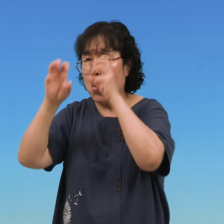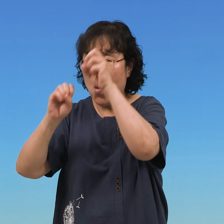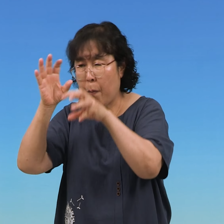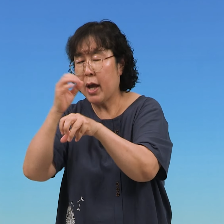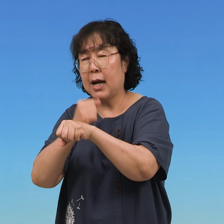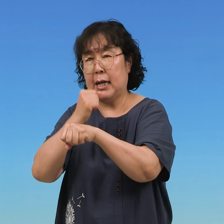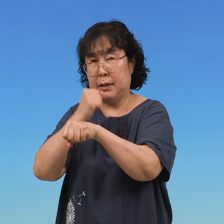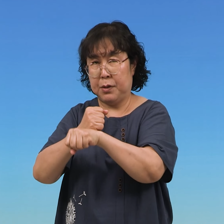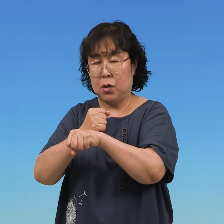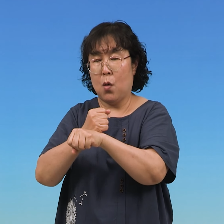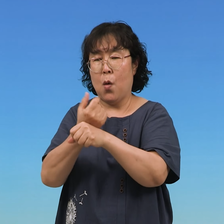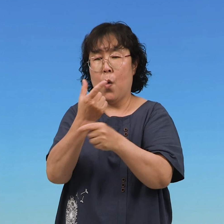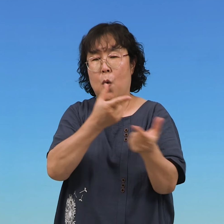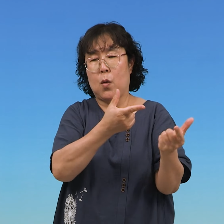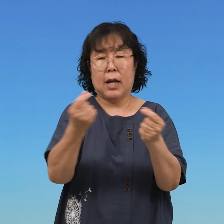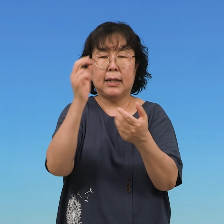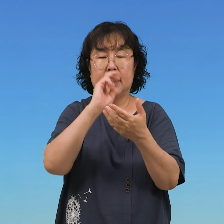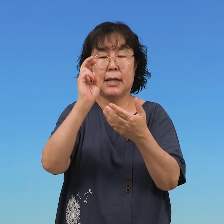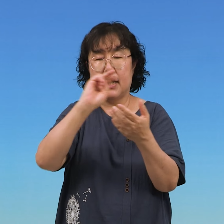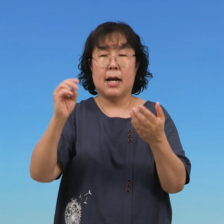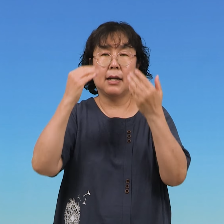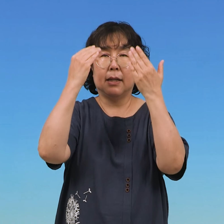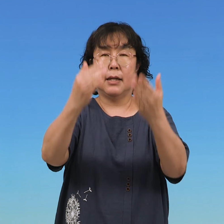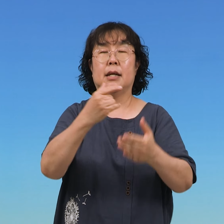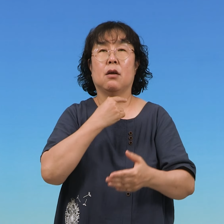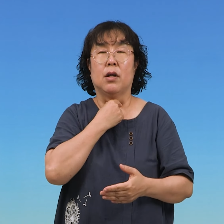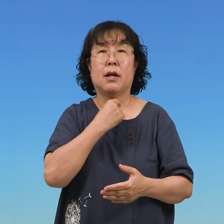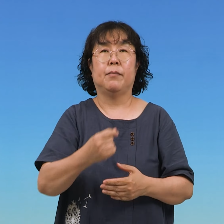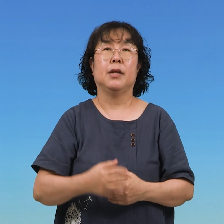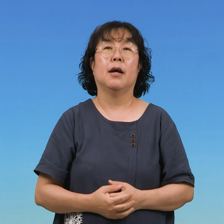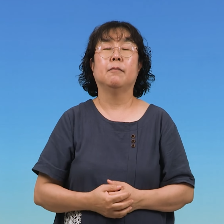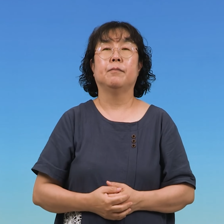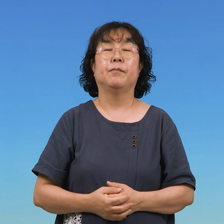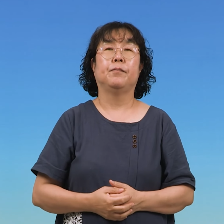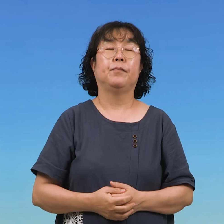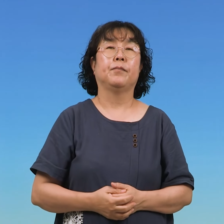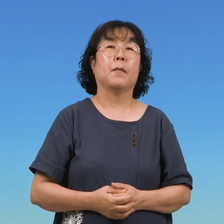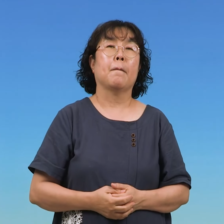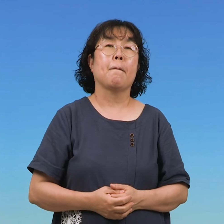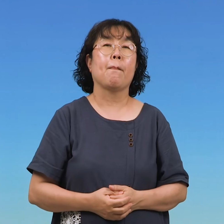같이 찬양하기 원합니다. 주님 나를 부르시니